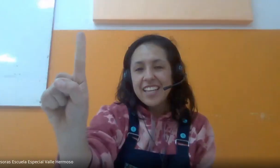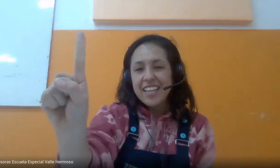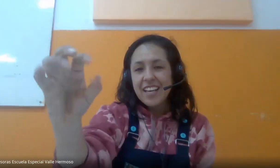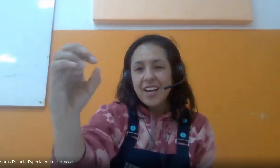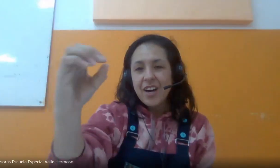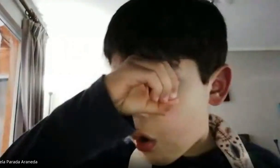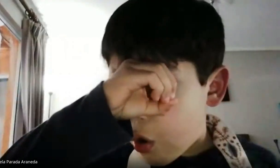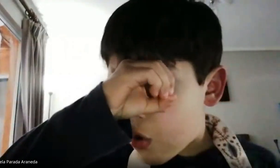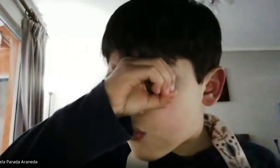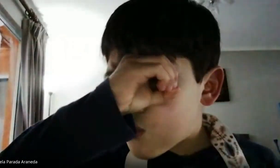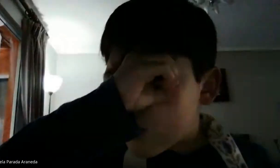O,